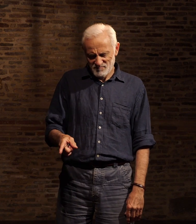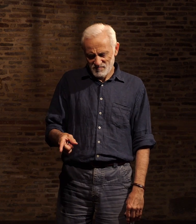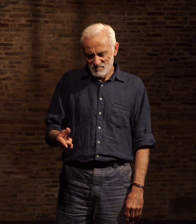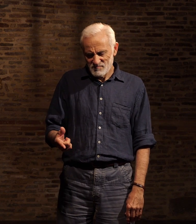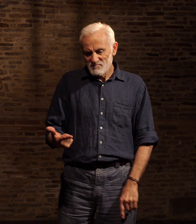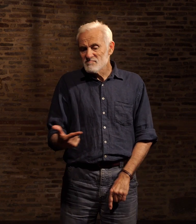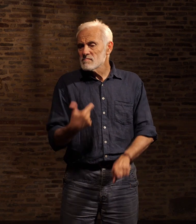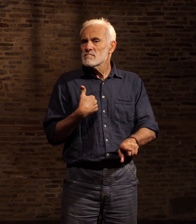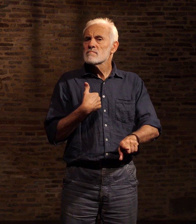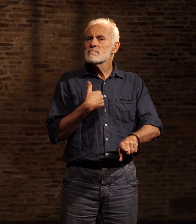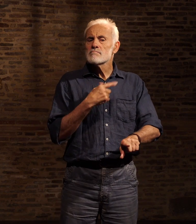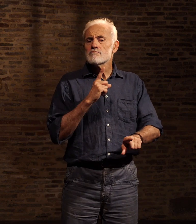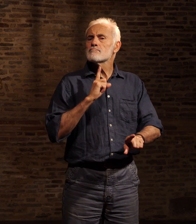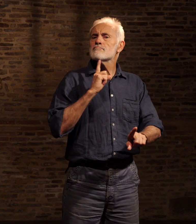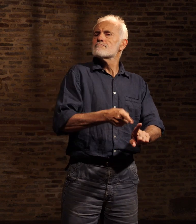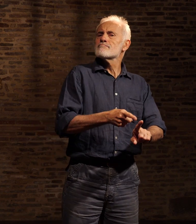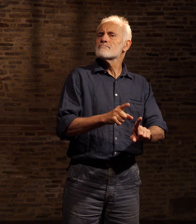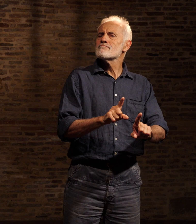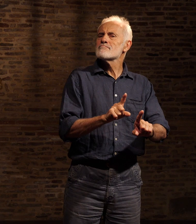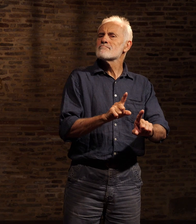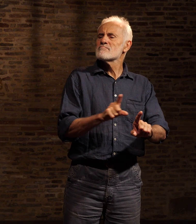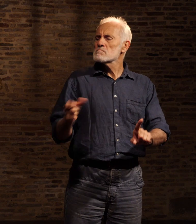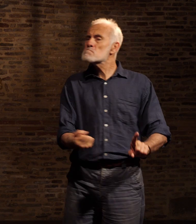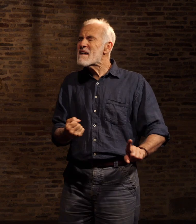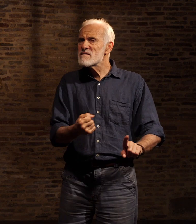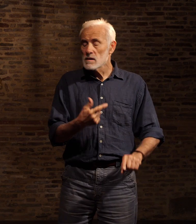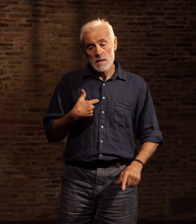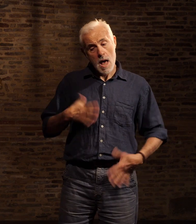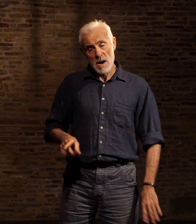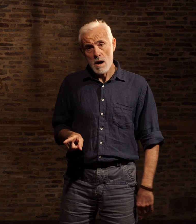battu avec l'un de mes serge jandaud ligne et je n'aime pas ça